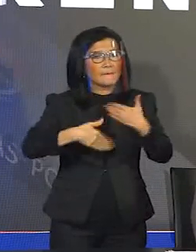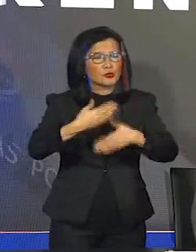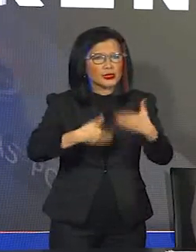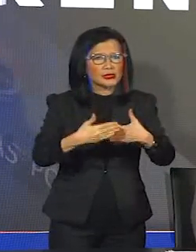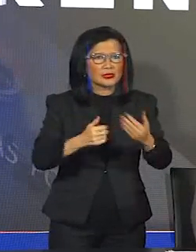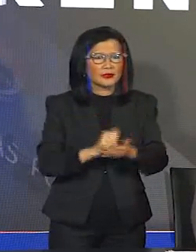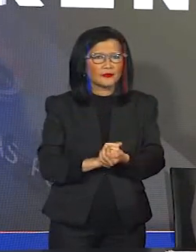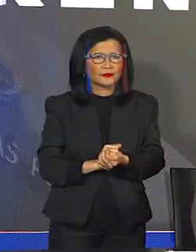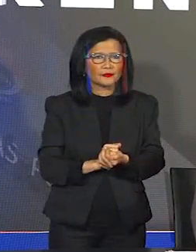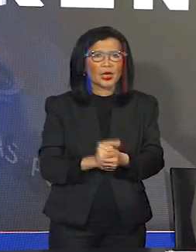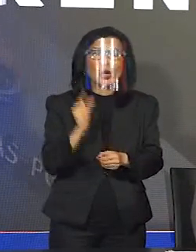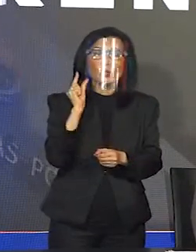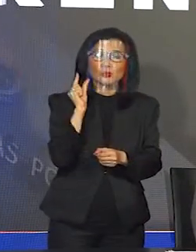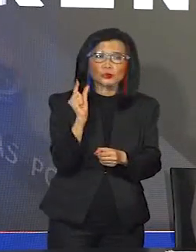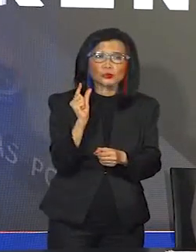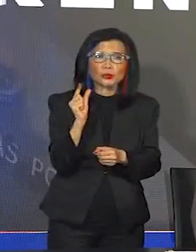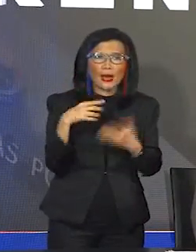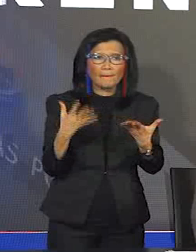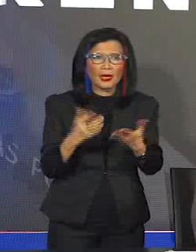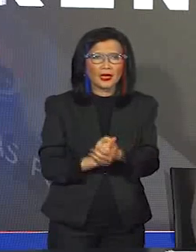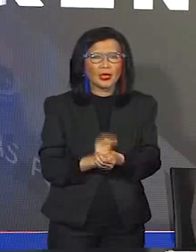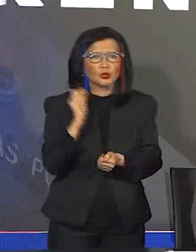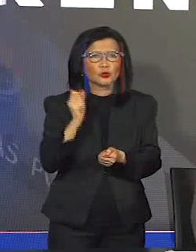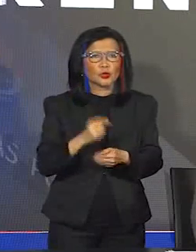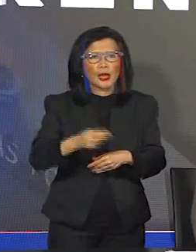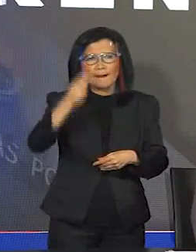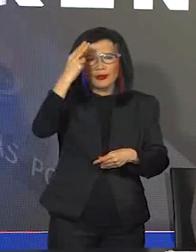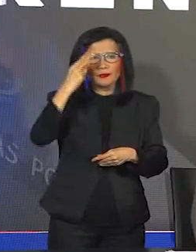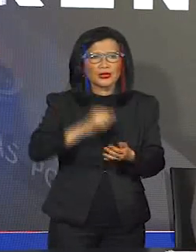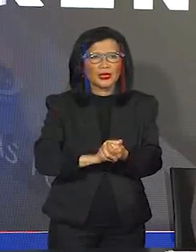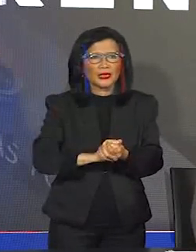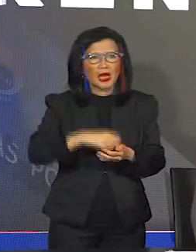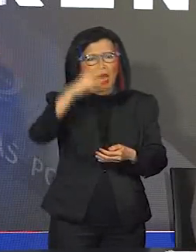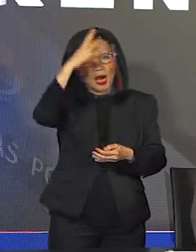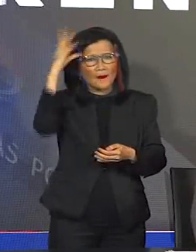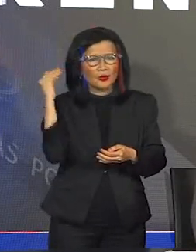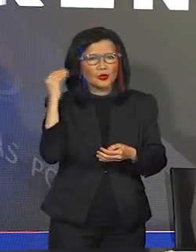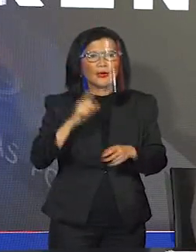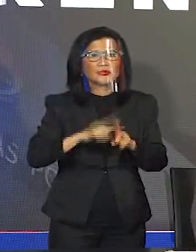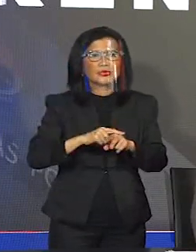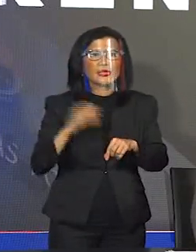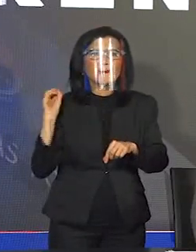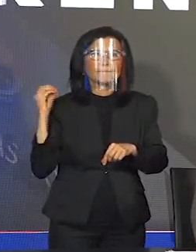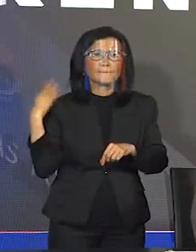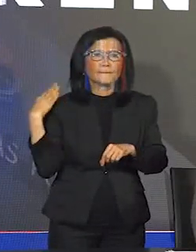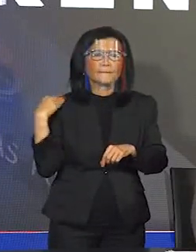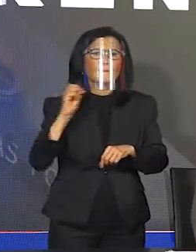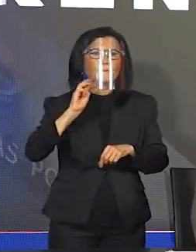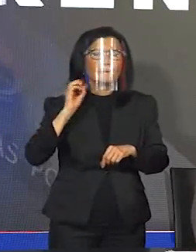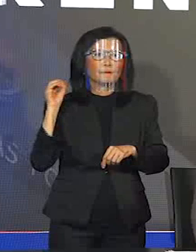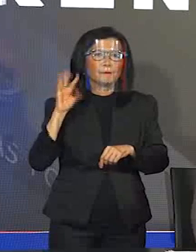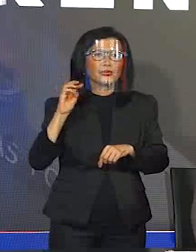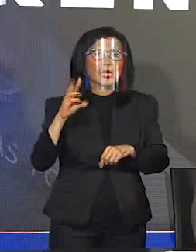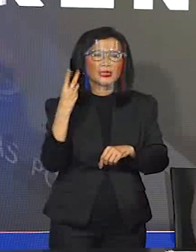proses untuk dan Korbrimob Polri menjadi bintang 3.